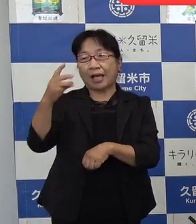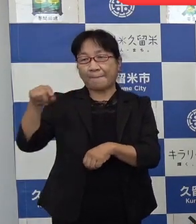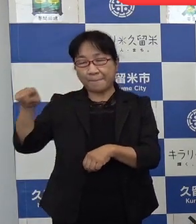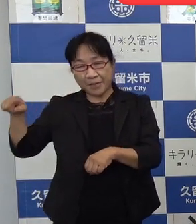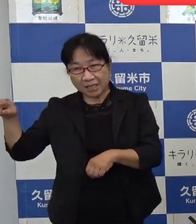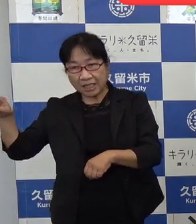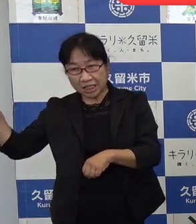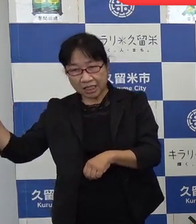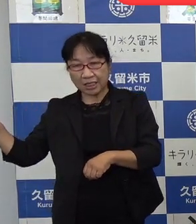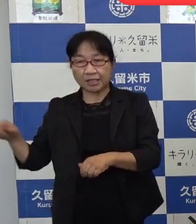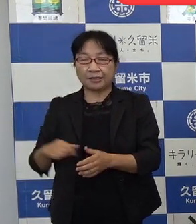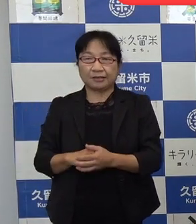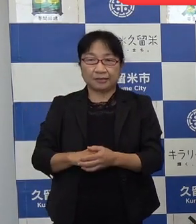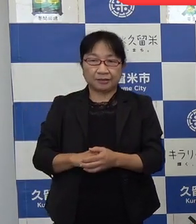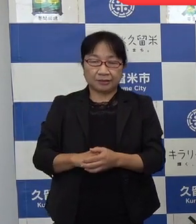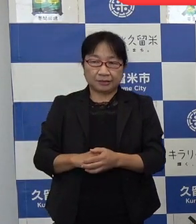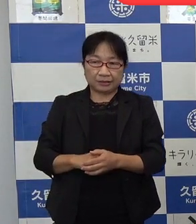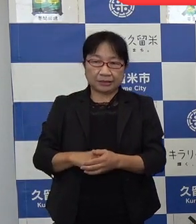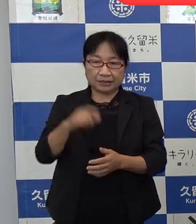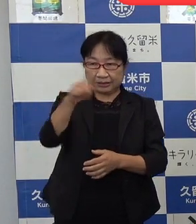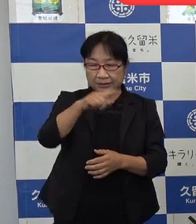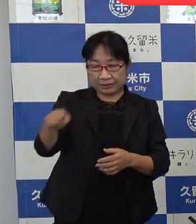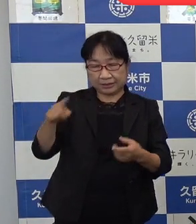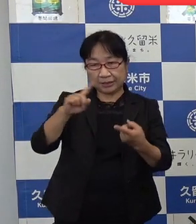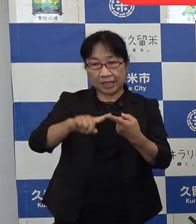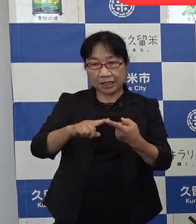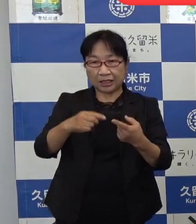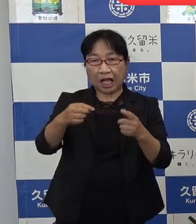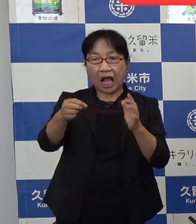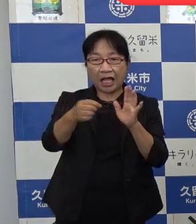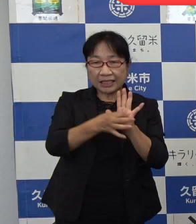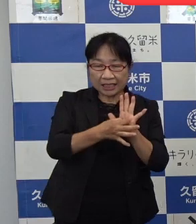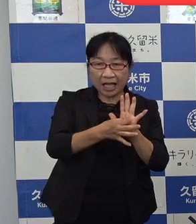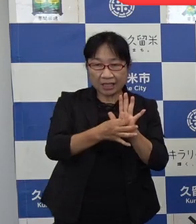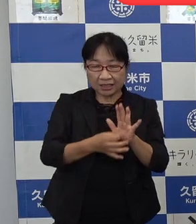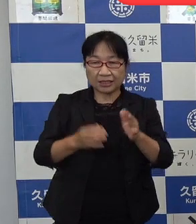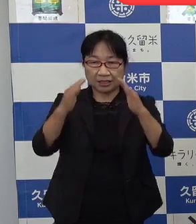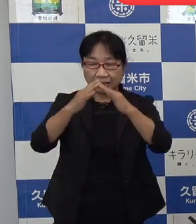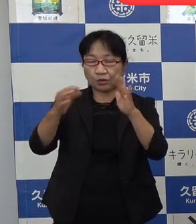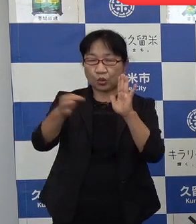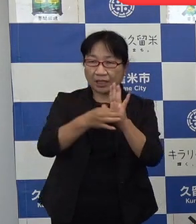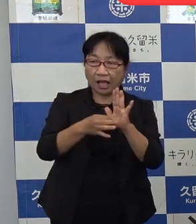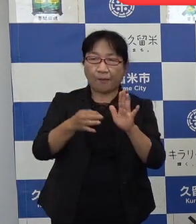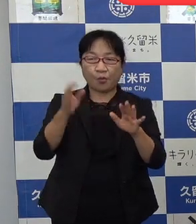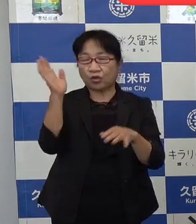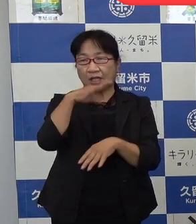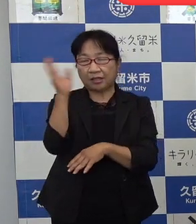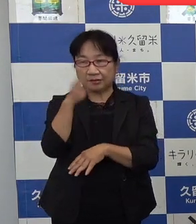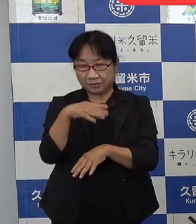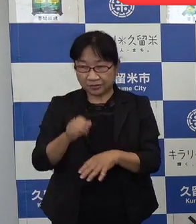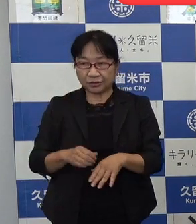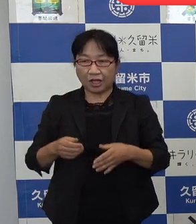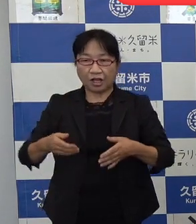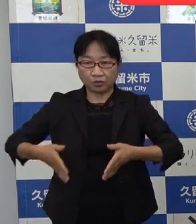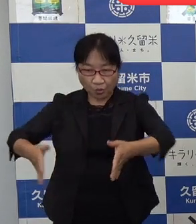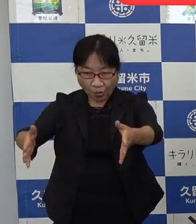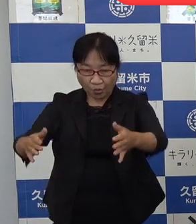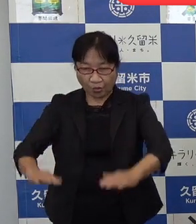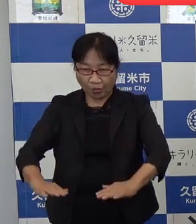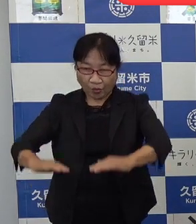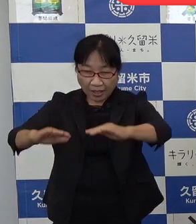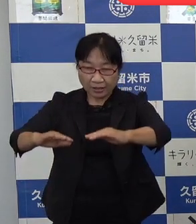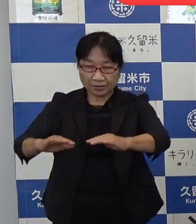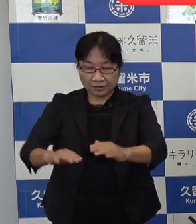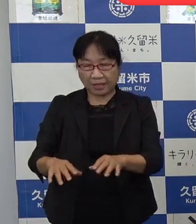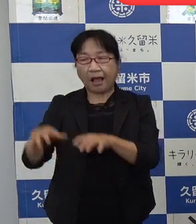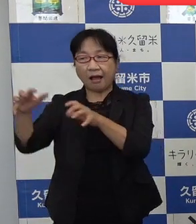また人的被害、住家被害もありませんでした。ただ道路の冠水被害や農産物の被